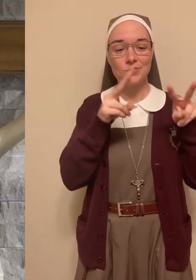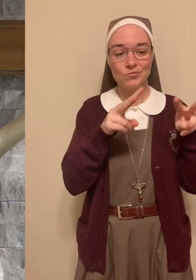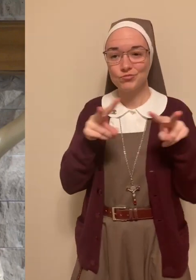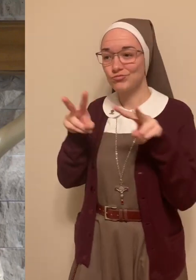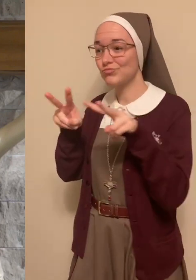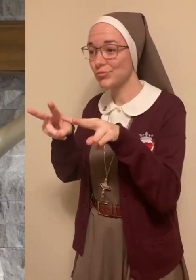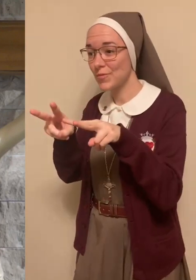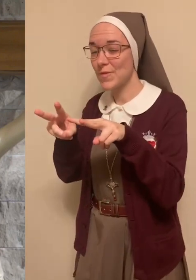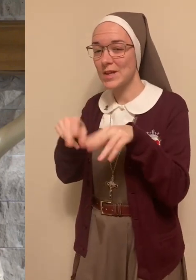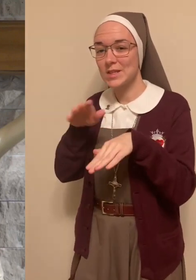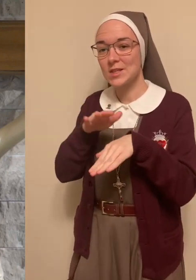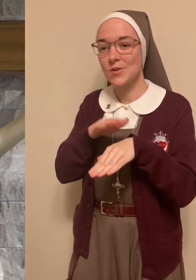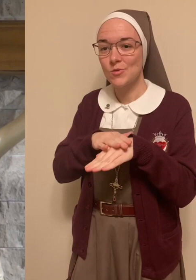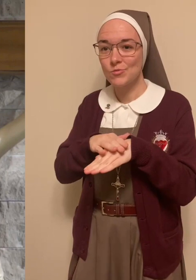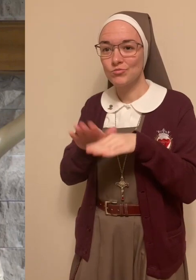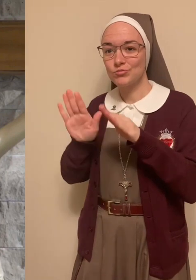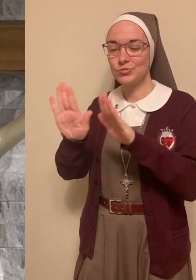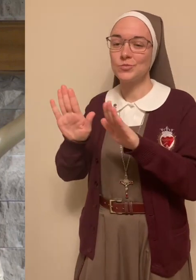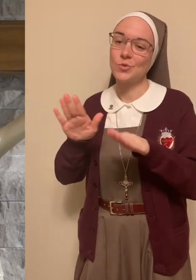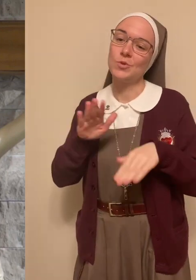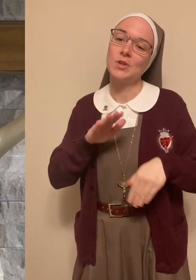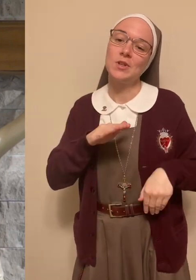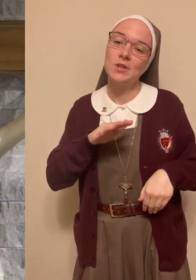Una imagen viviente, no una pintura,